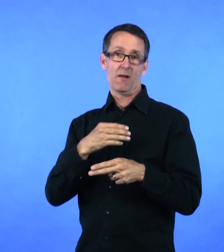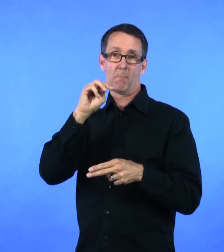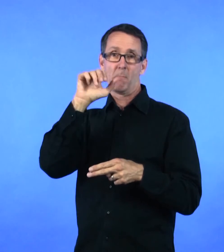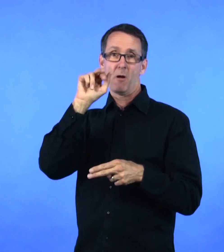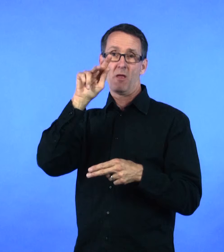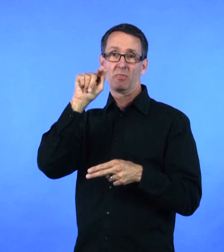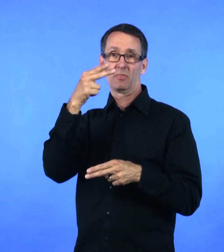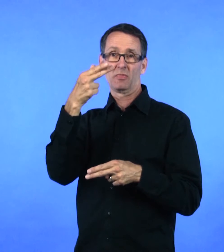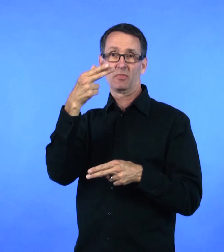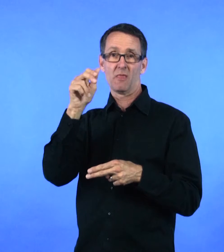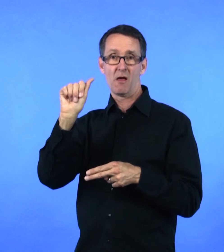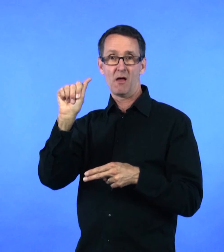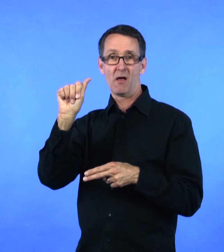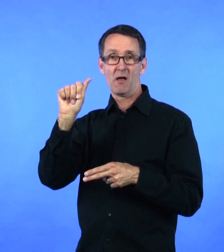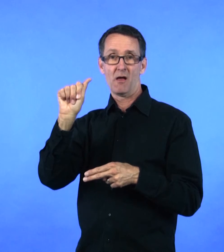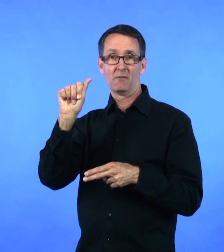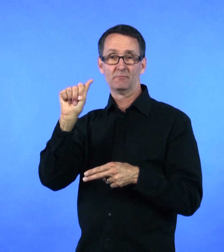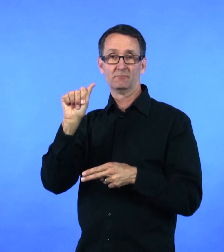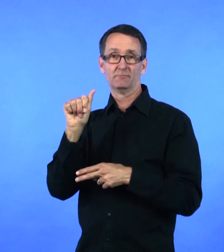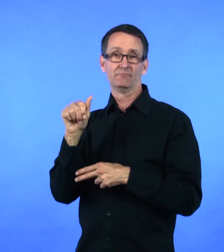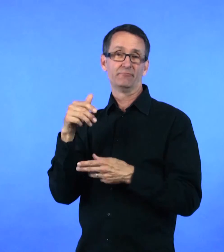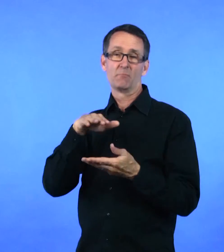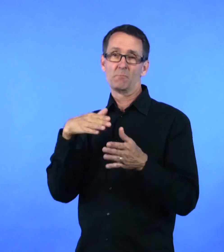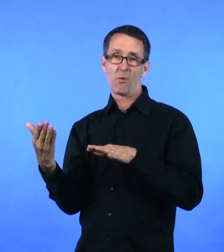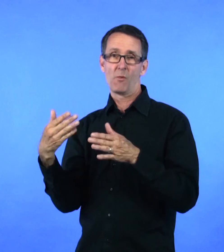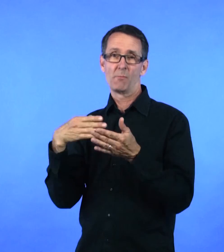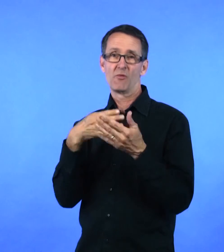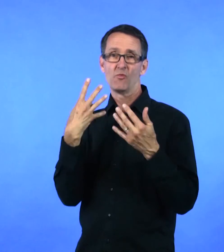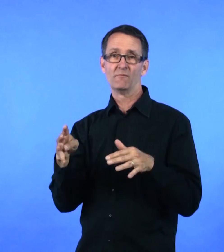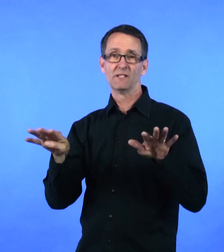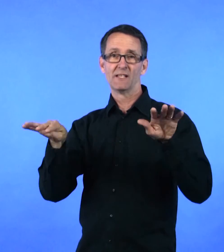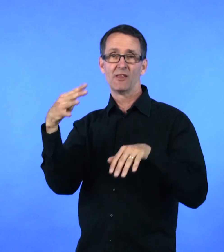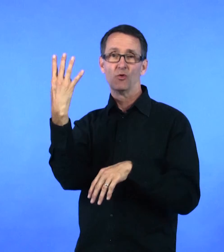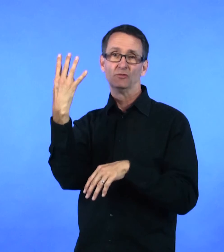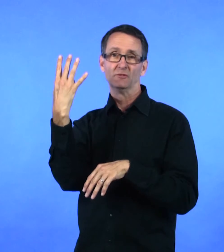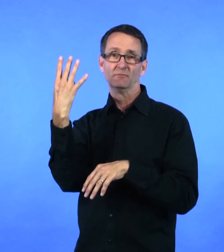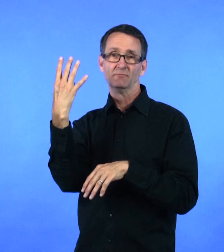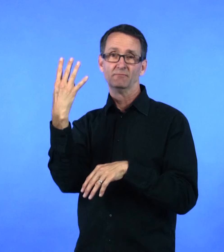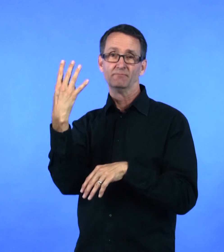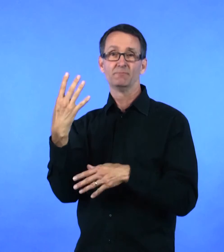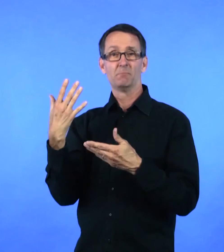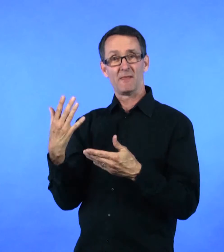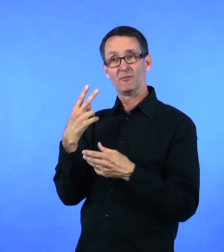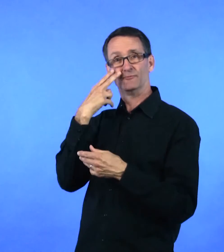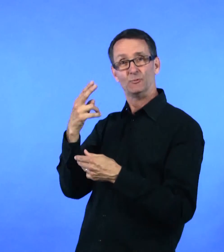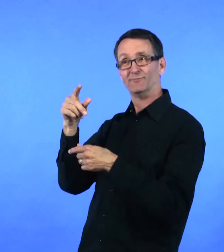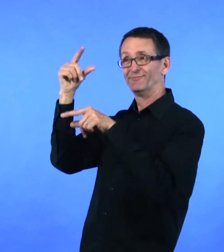femelle prénommée Mara morte en 1914 les deux spécimens